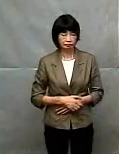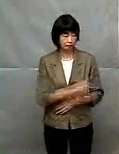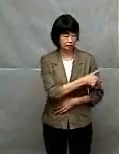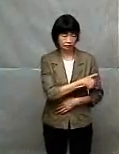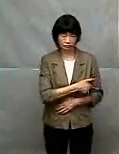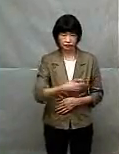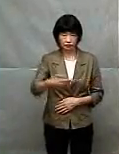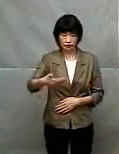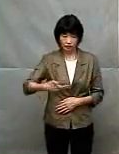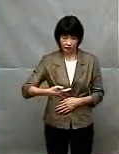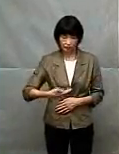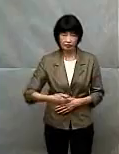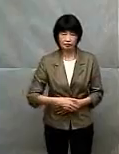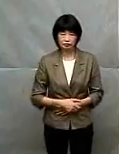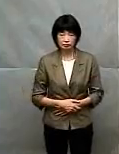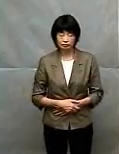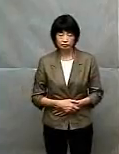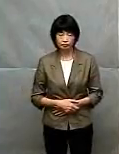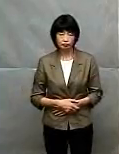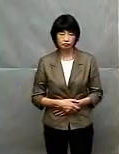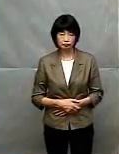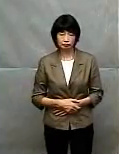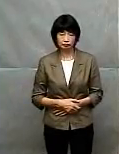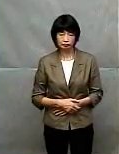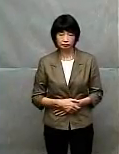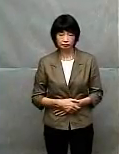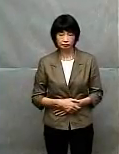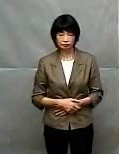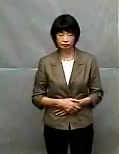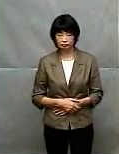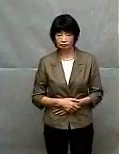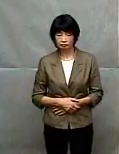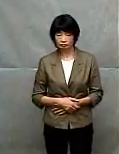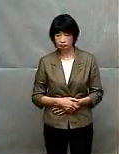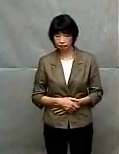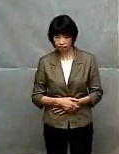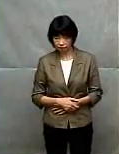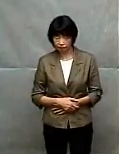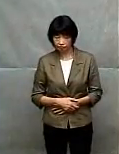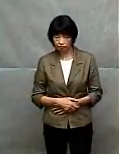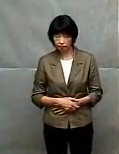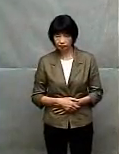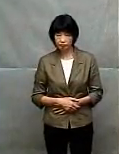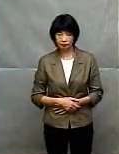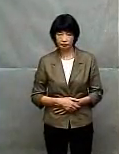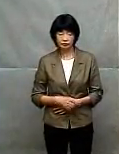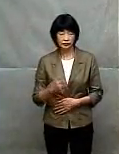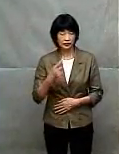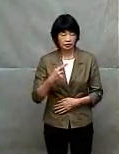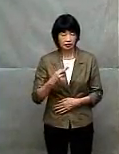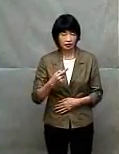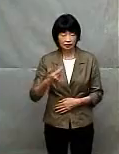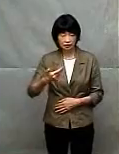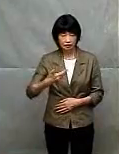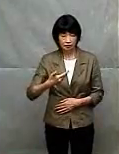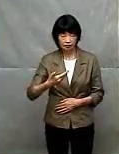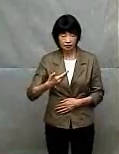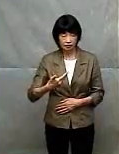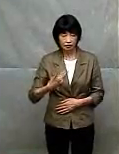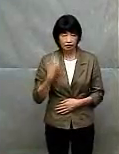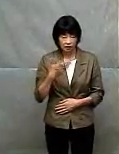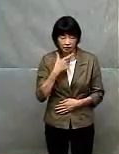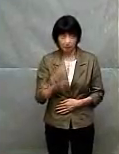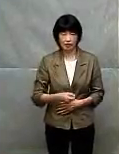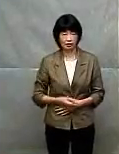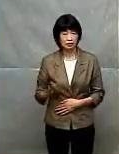簡潔にお願いいたします。 共同通信の神戸と申します。一点これご所見を伺いたいんですけれども、